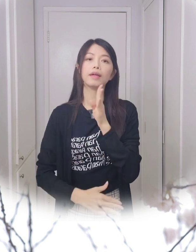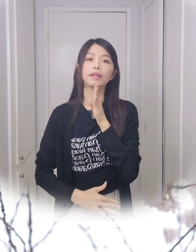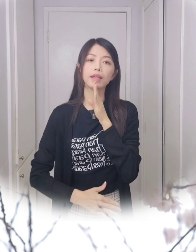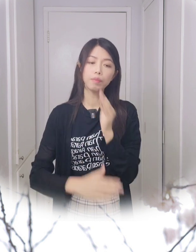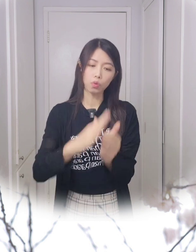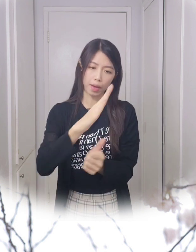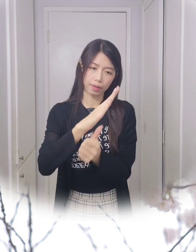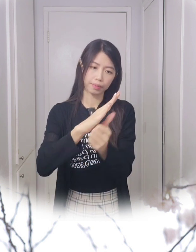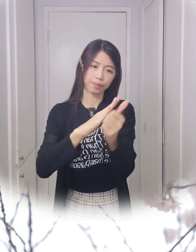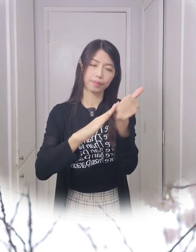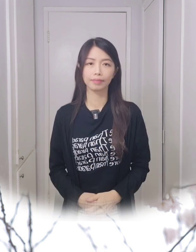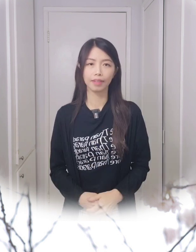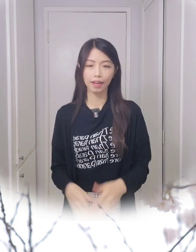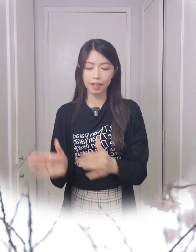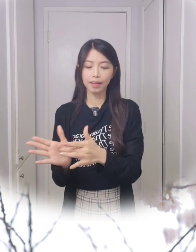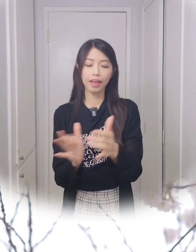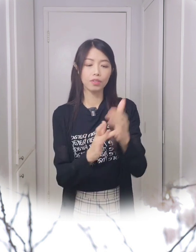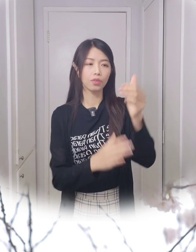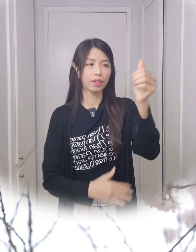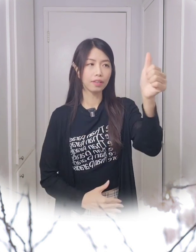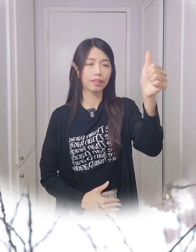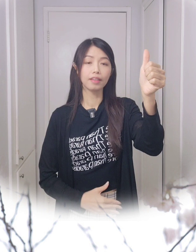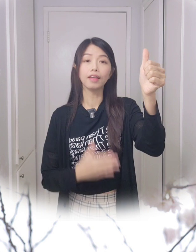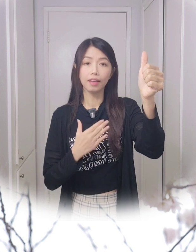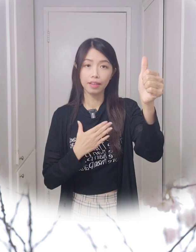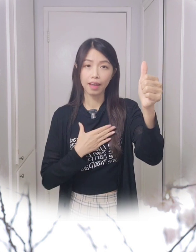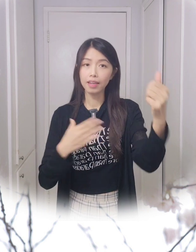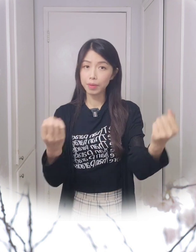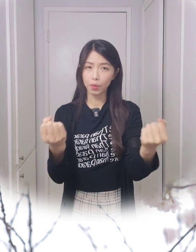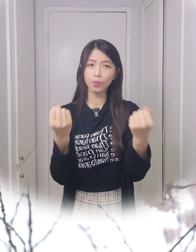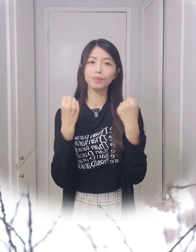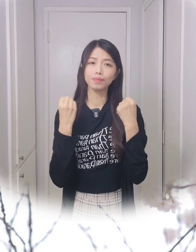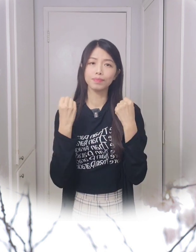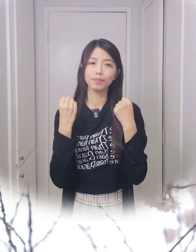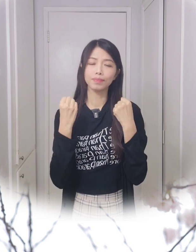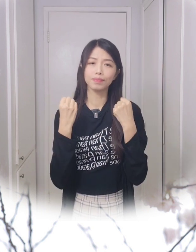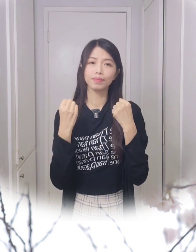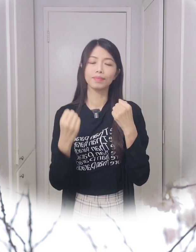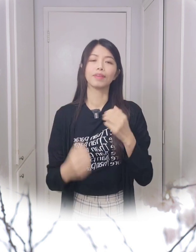참 소망. 예수어는 내 힘이요.